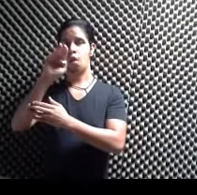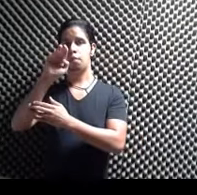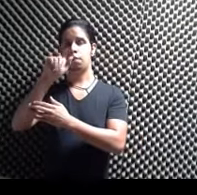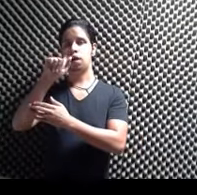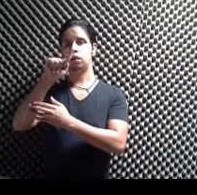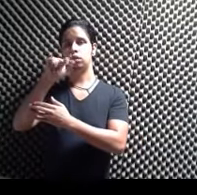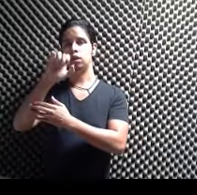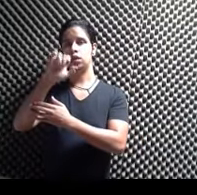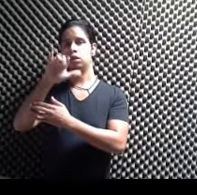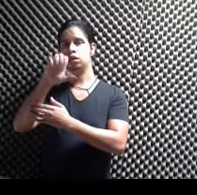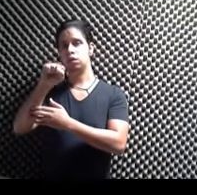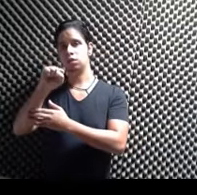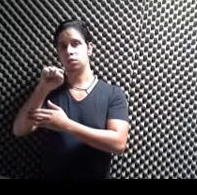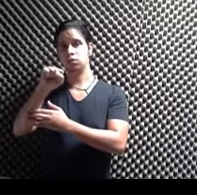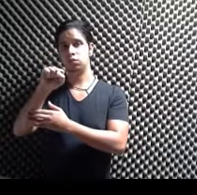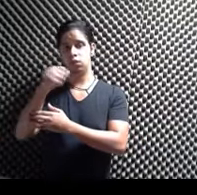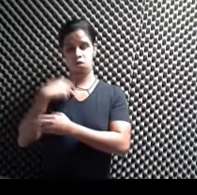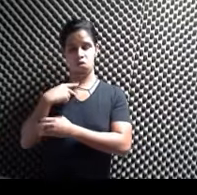visitamos una escuela, dimos